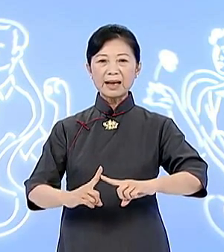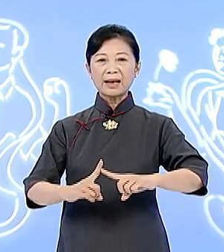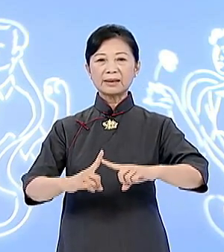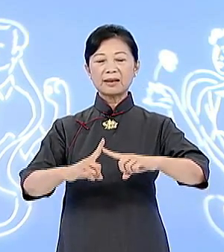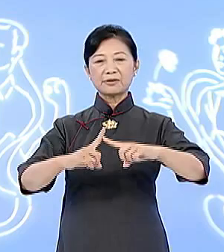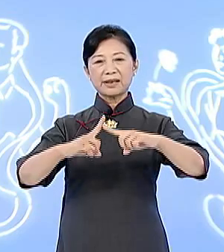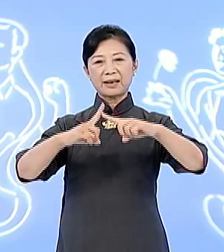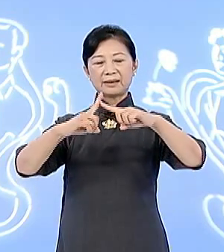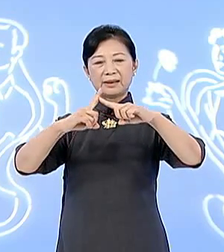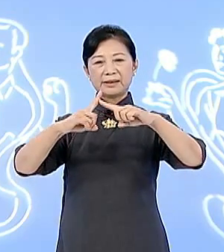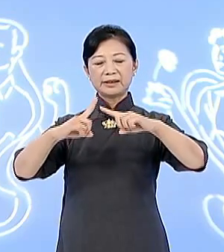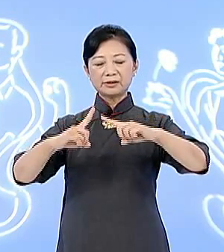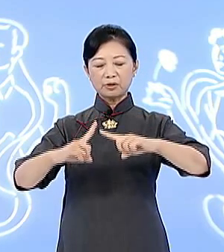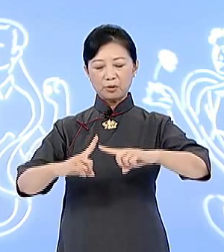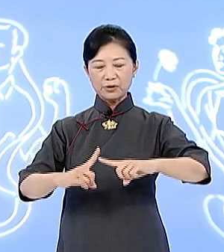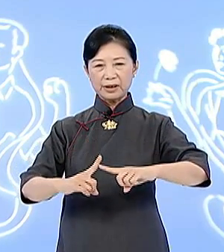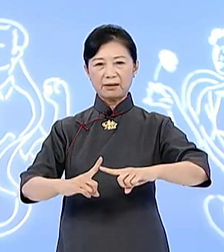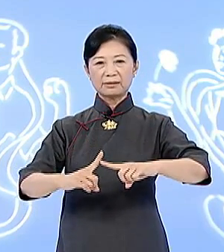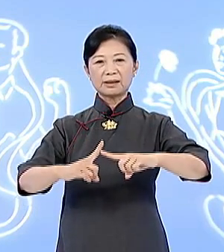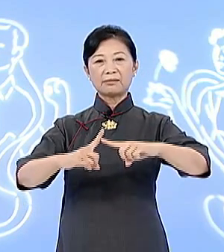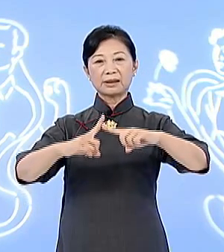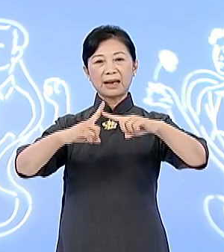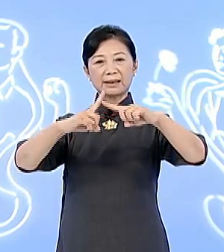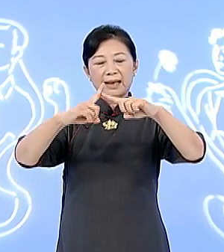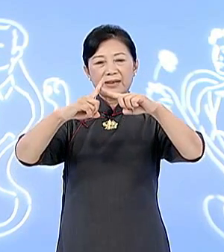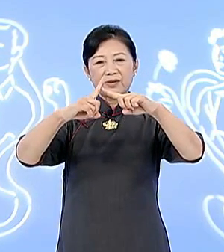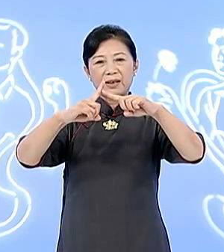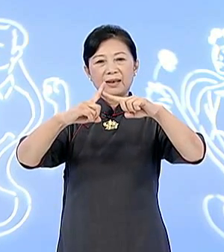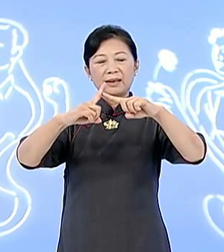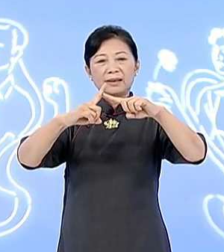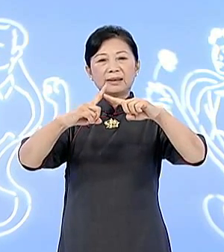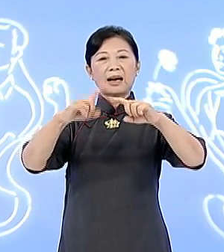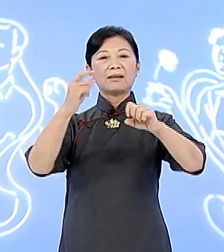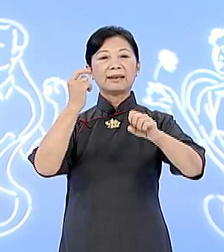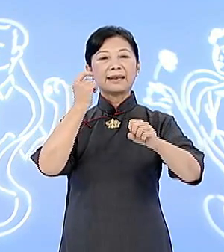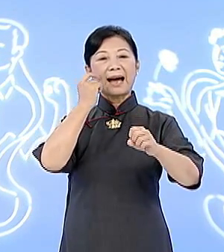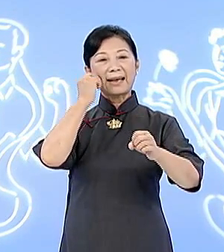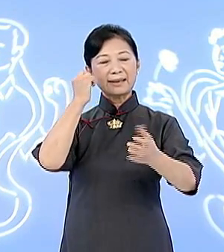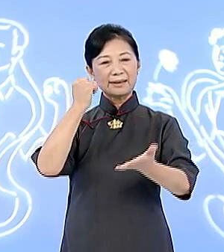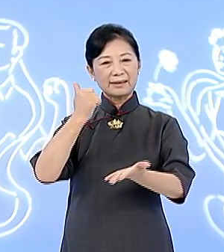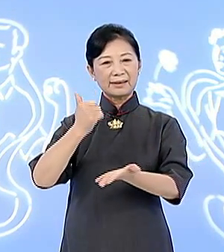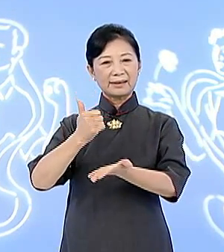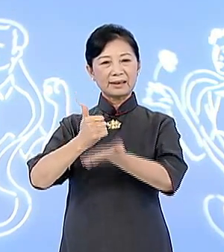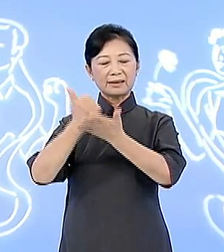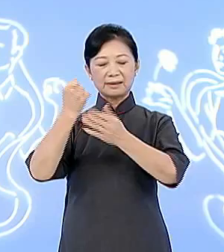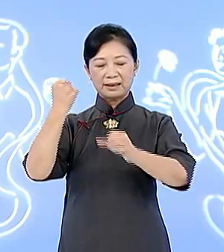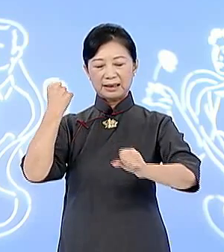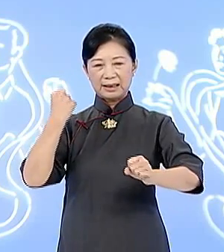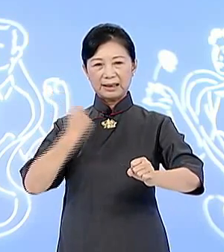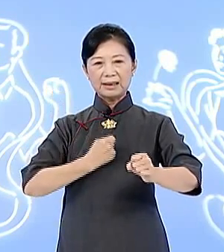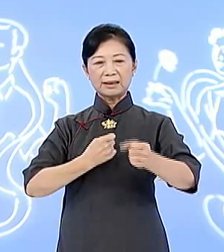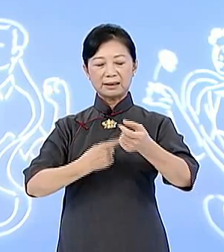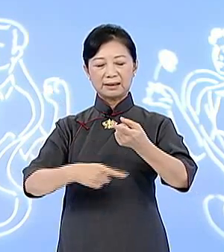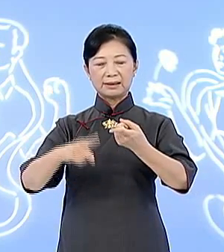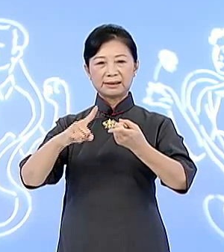下到上，也是从小到大的感觉。那难得二